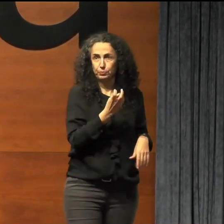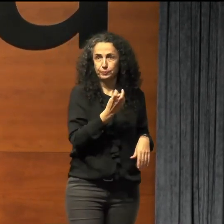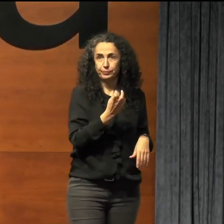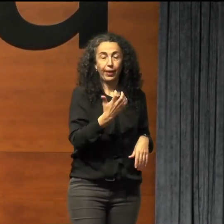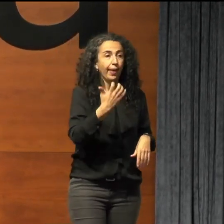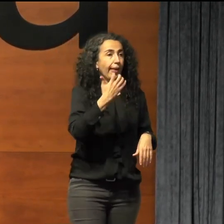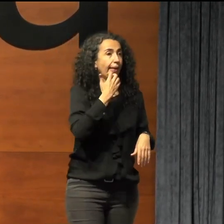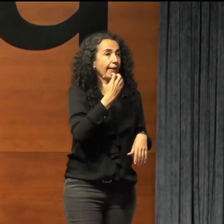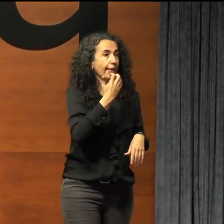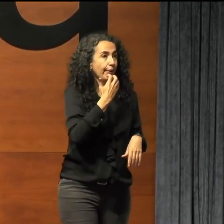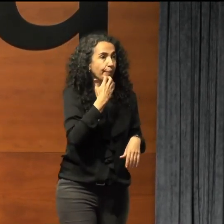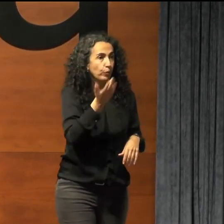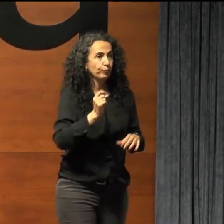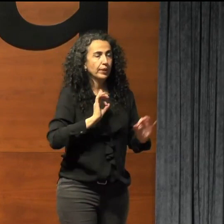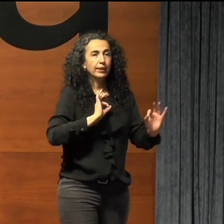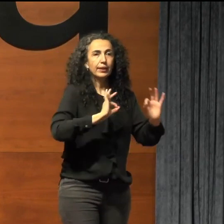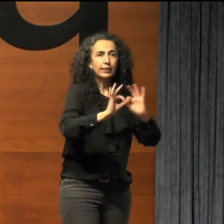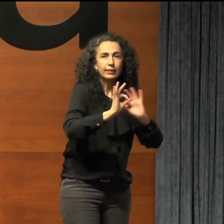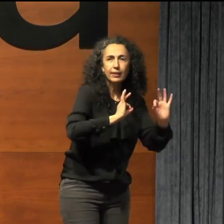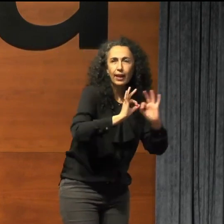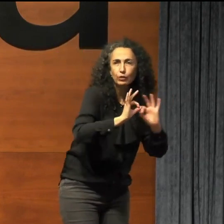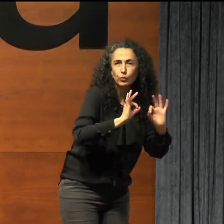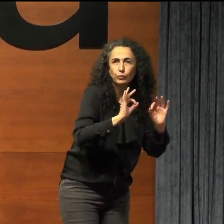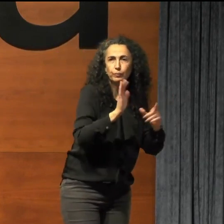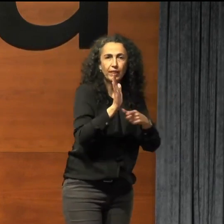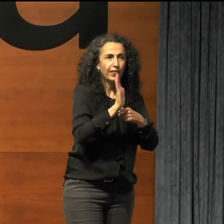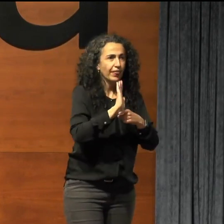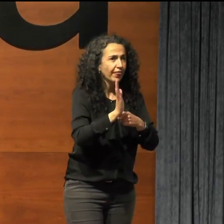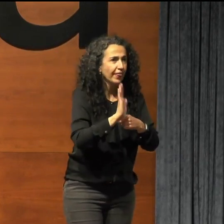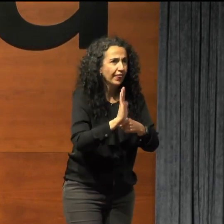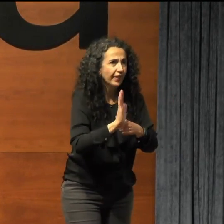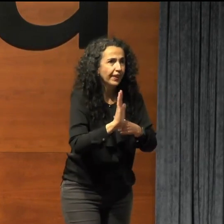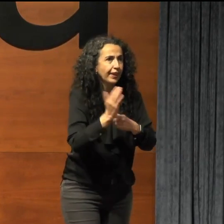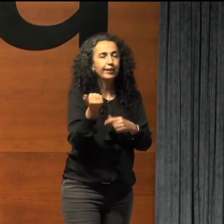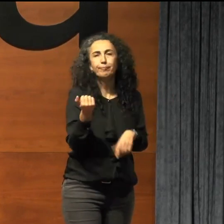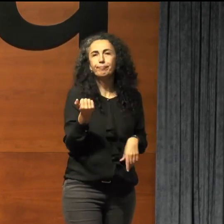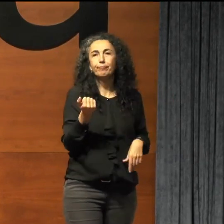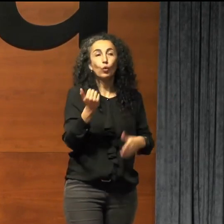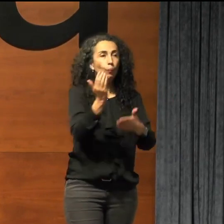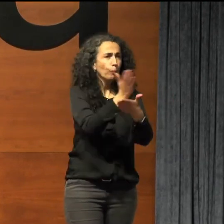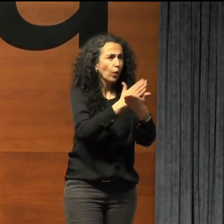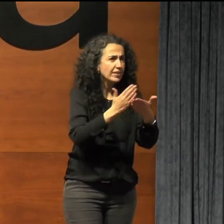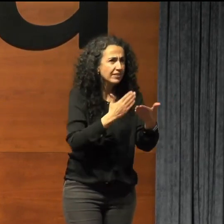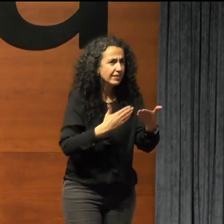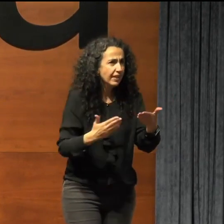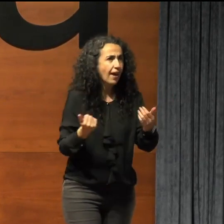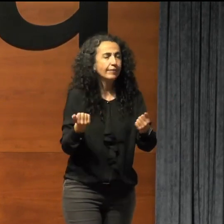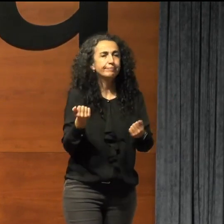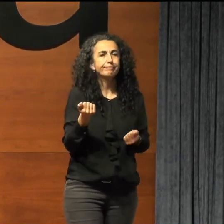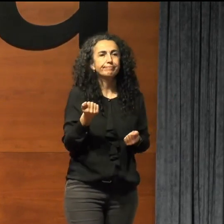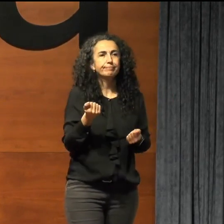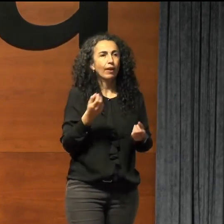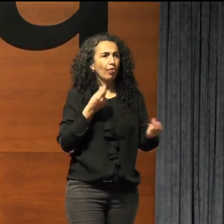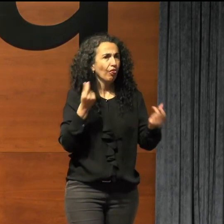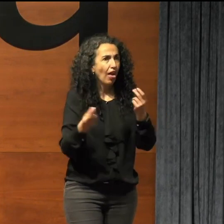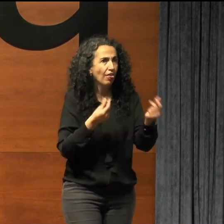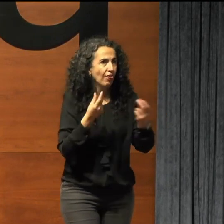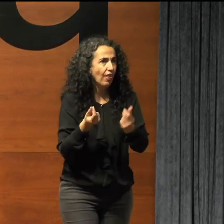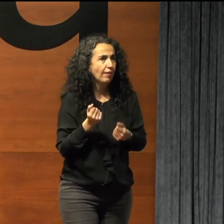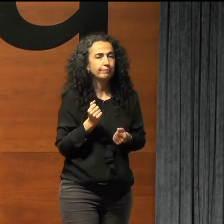referencia a diferentes manifestaciones artísticas, como puede ser teatro, cine, poesía,